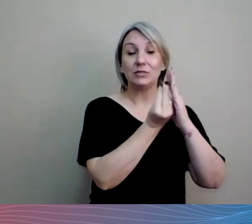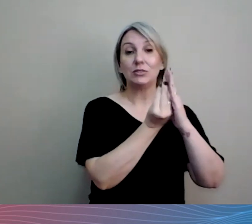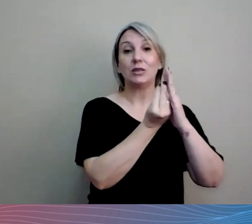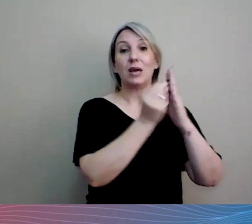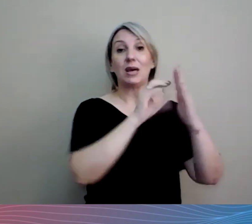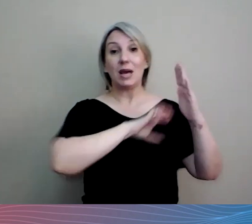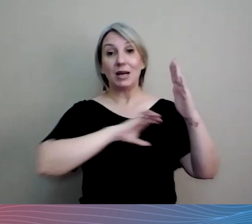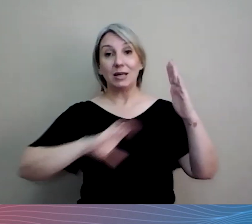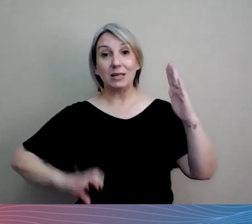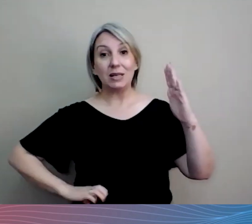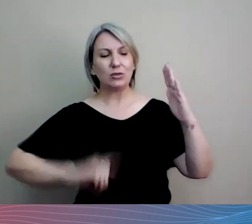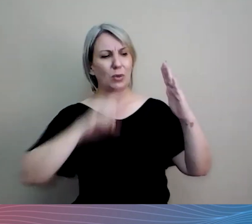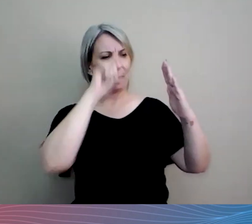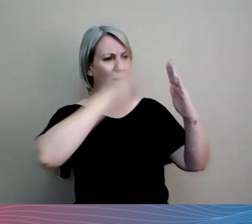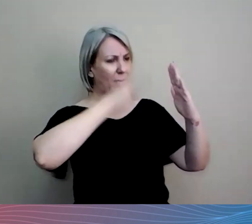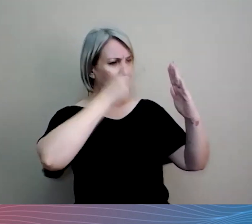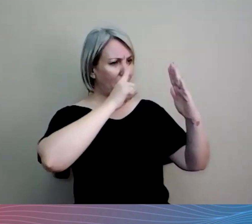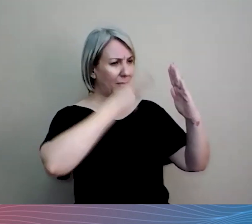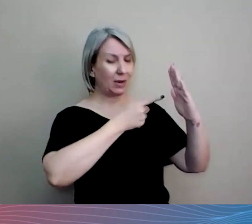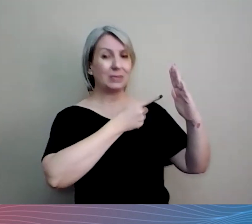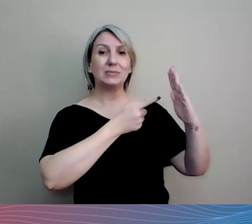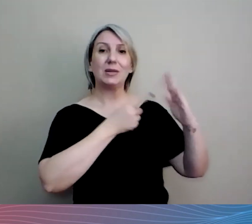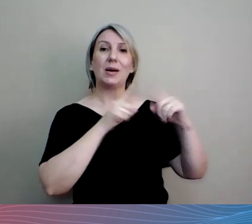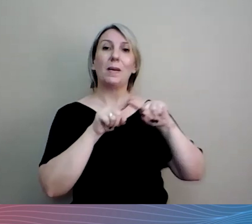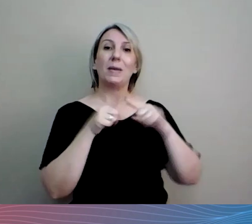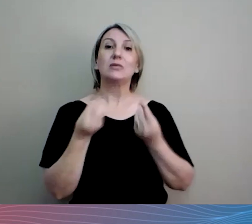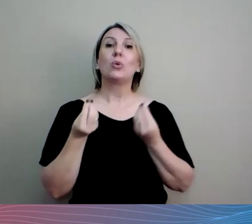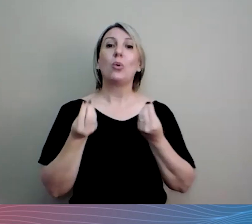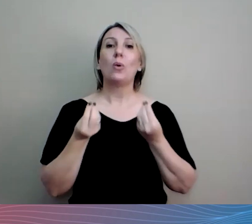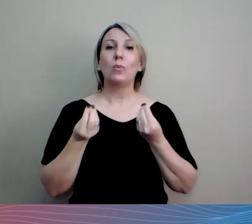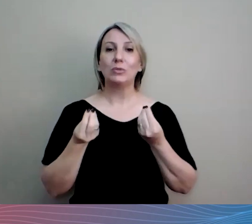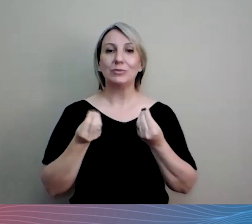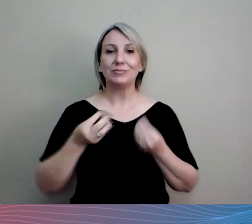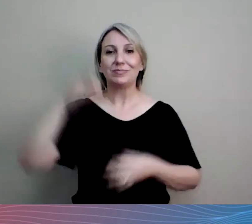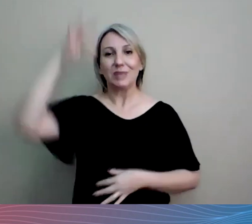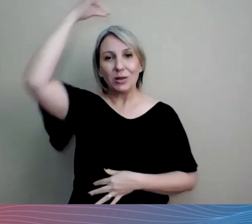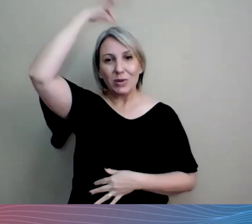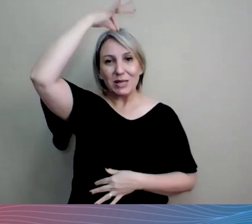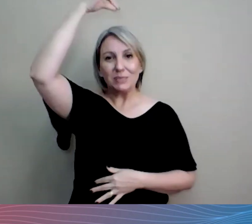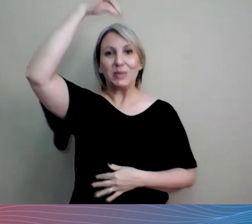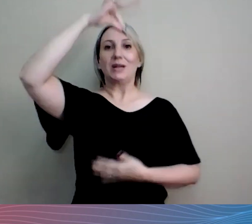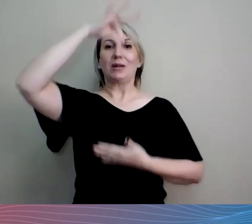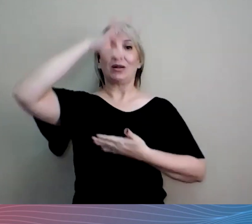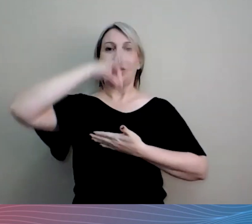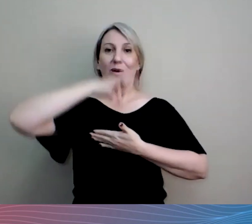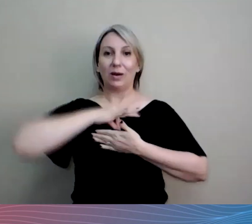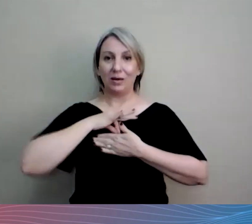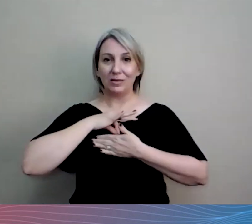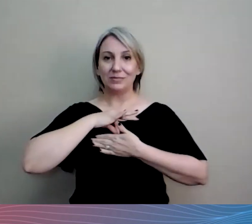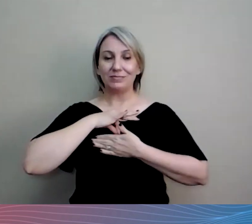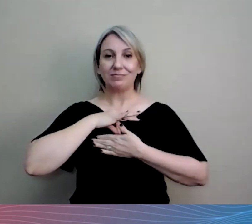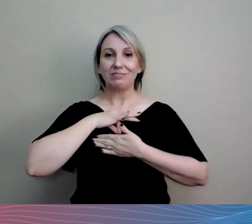Cristo age por meio do Espírito que está dentro de nós. Mas quem está sobre